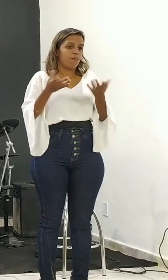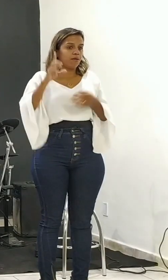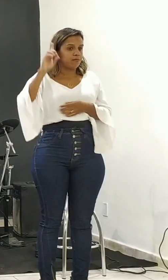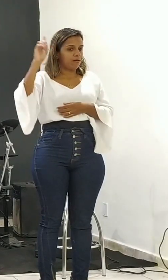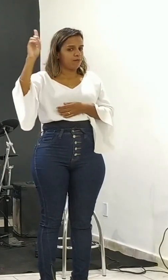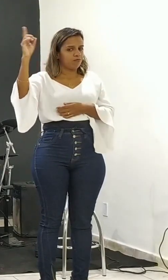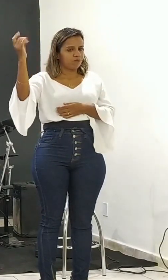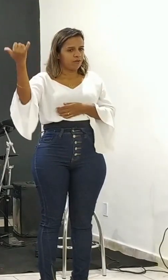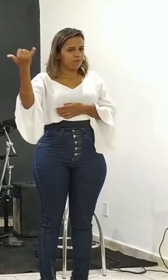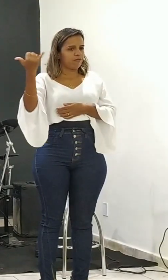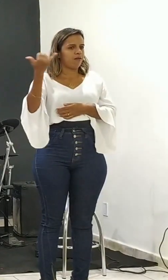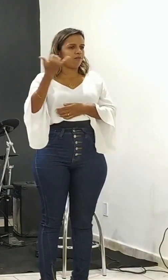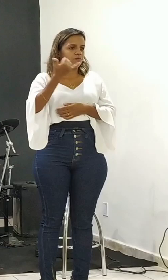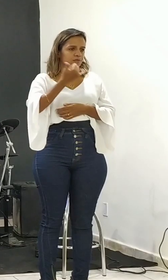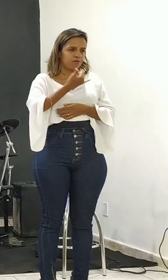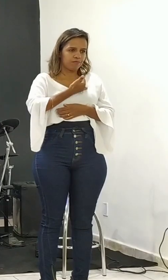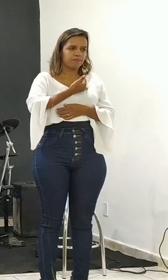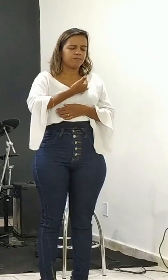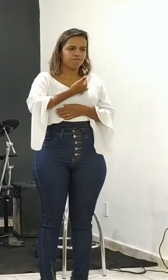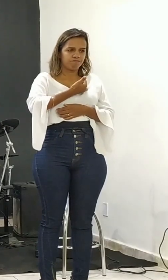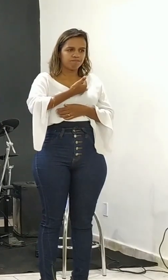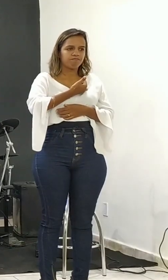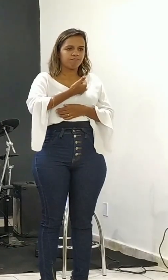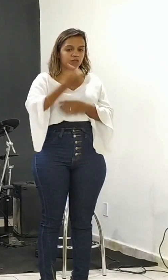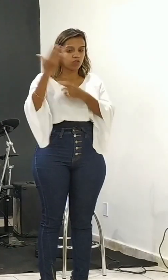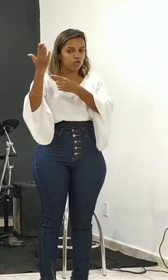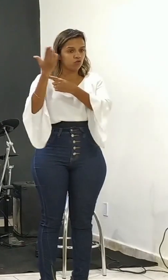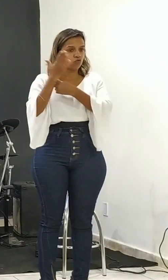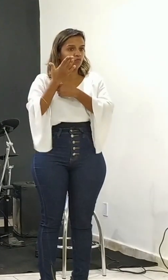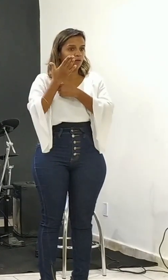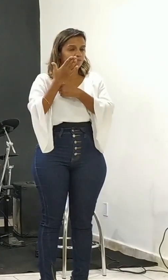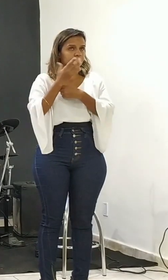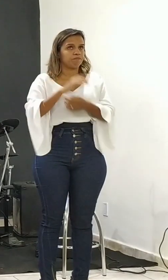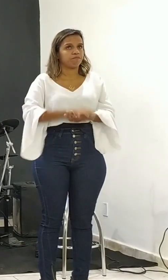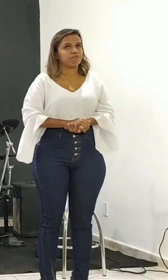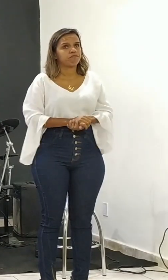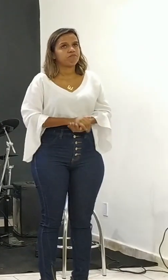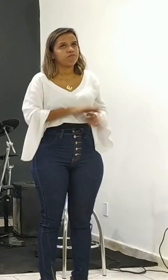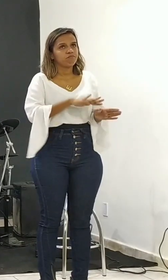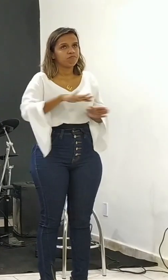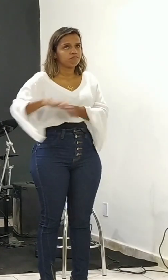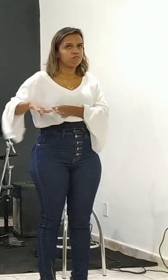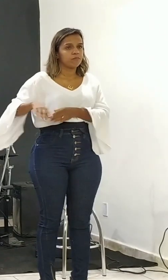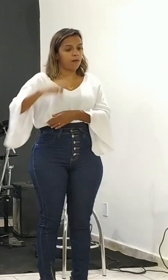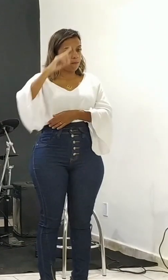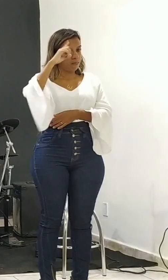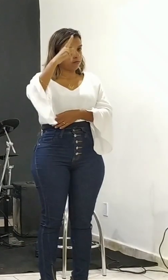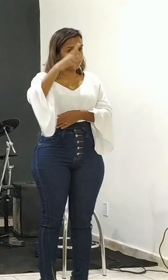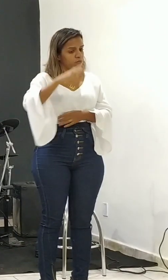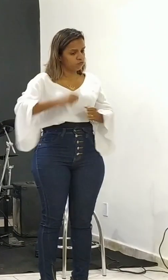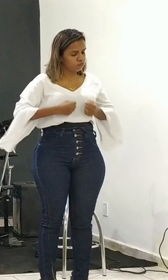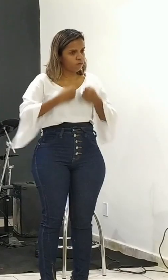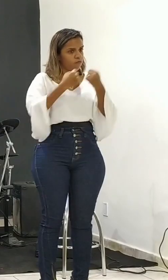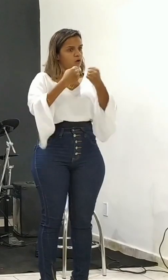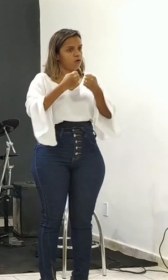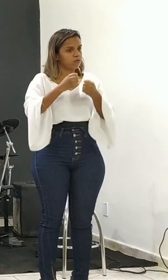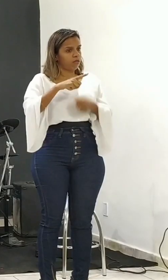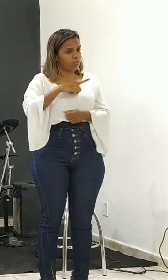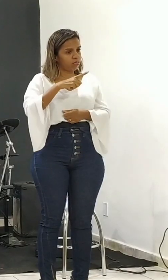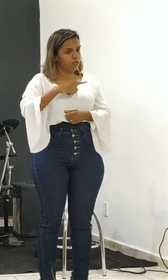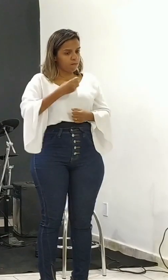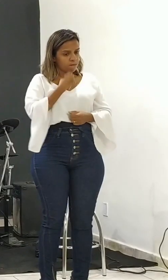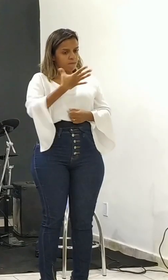vem. Amém? Não te mandei eu, esforça-te e tem bom ânimo. Não